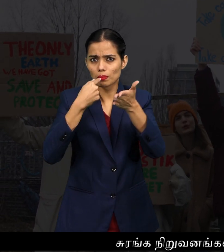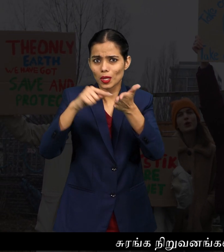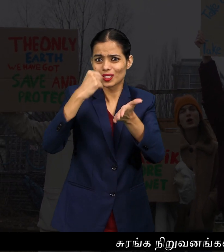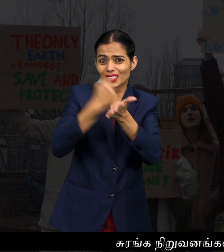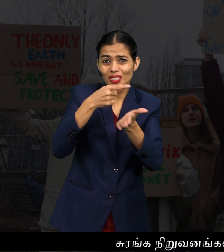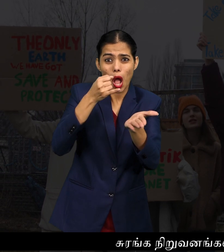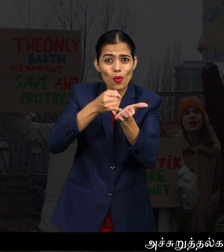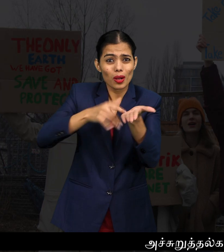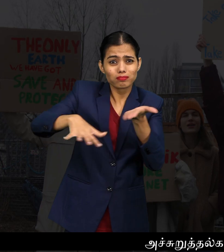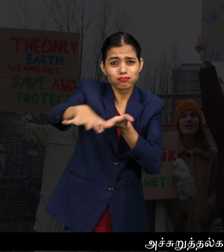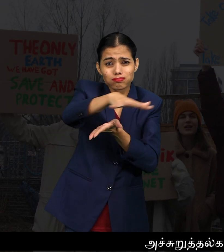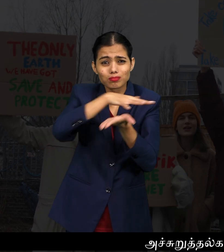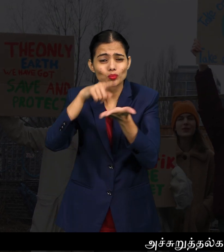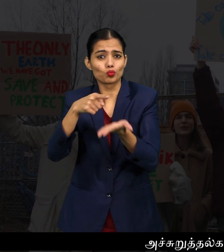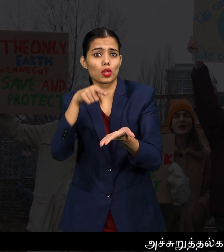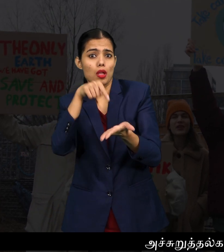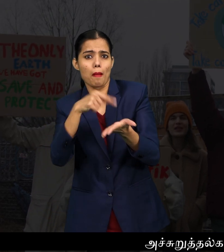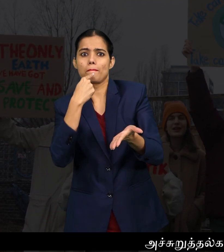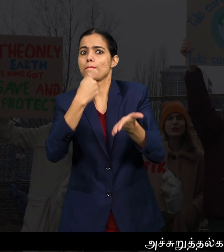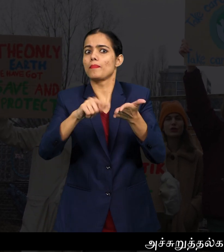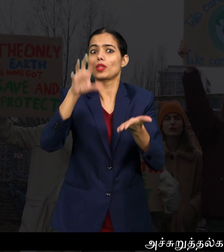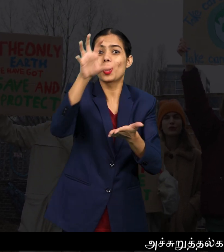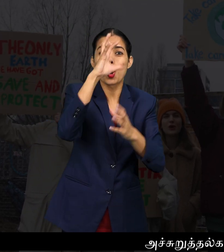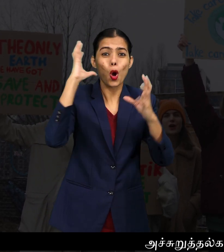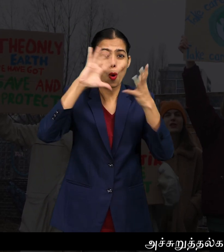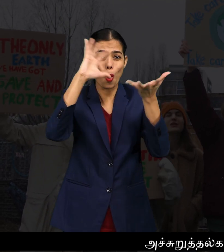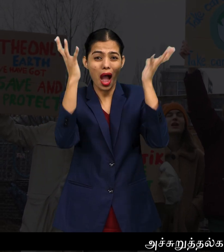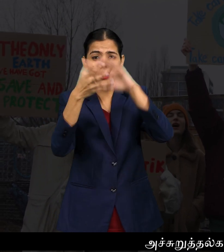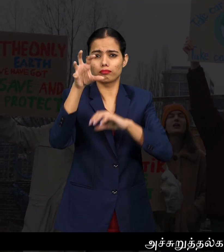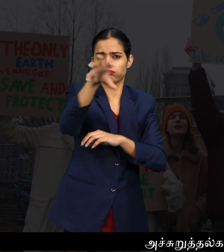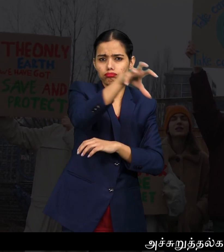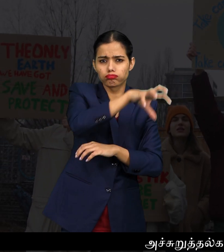அணை திட்டங்களால் அச்சுறுத்தல்களை எதிர்கொண்டனர்.